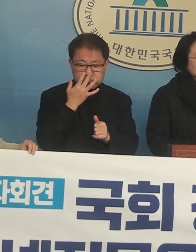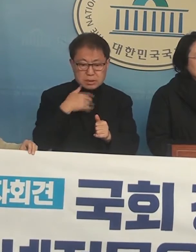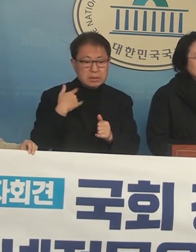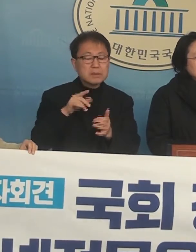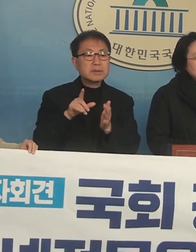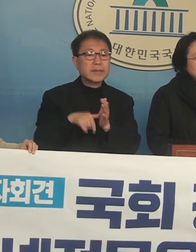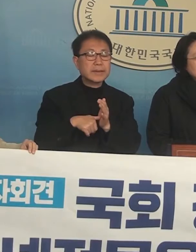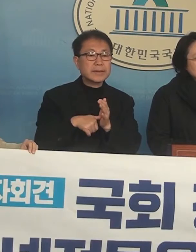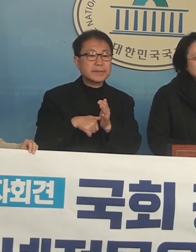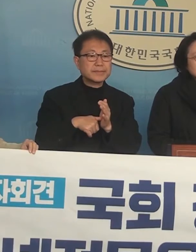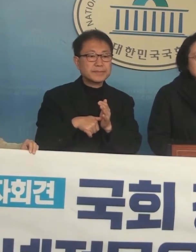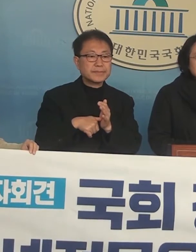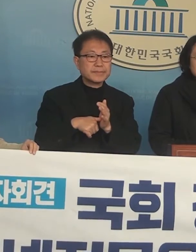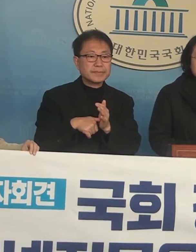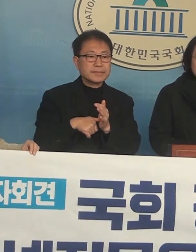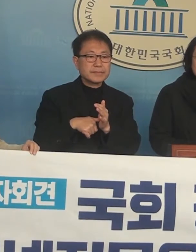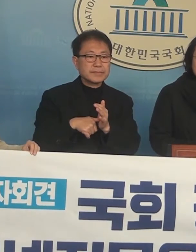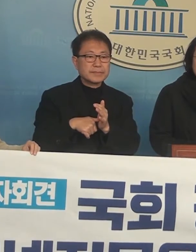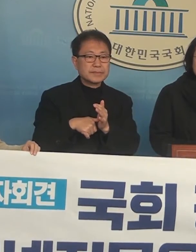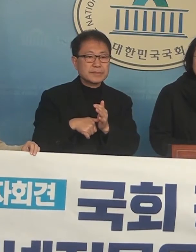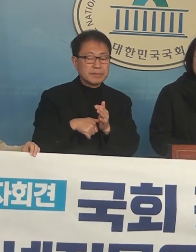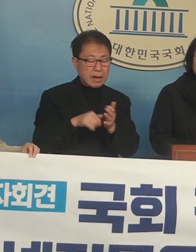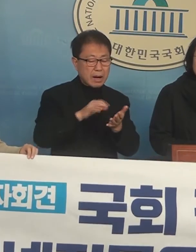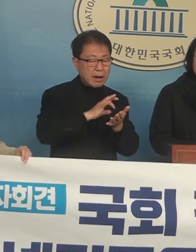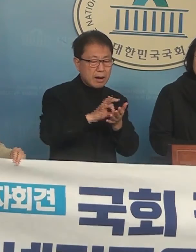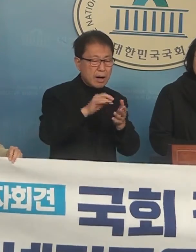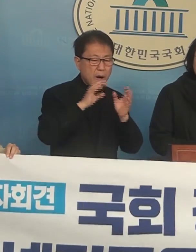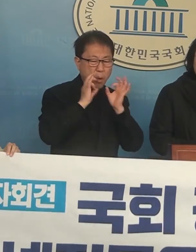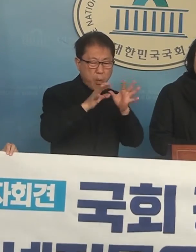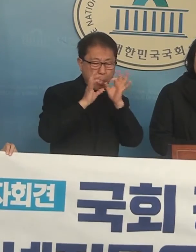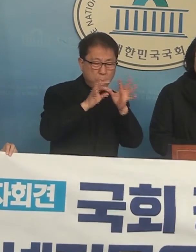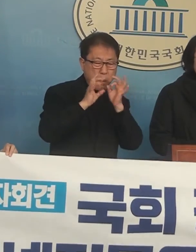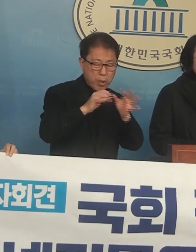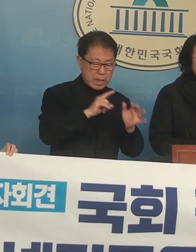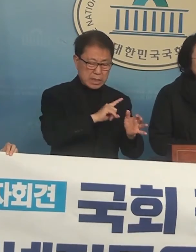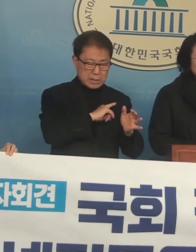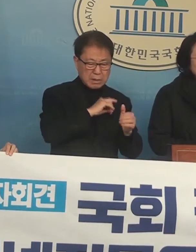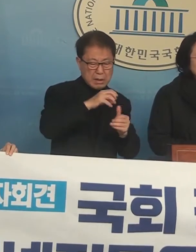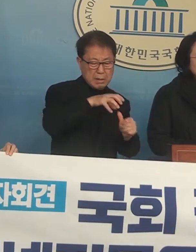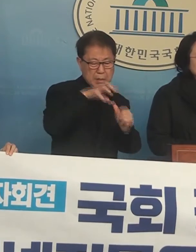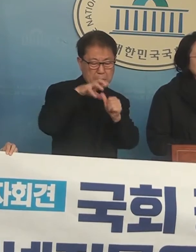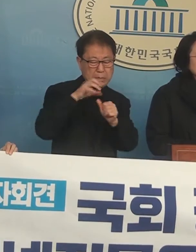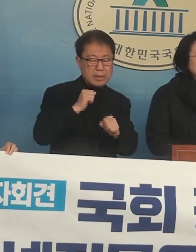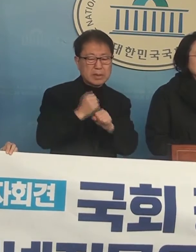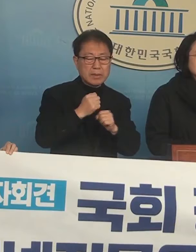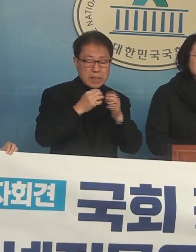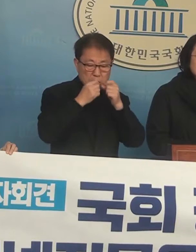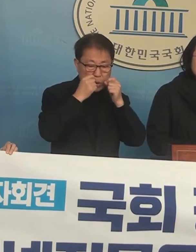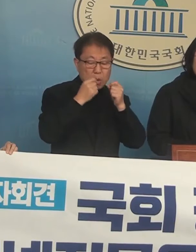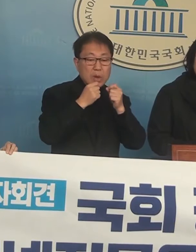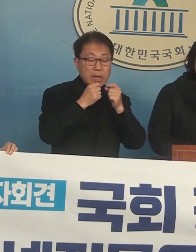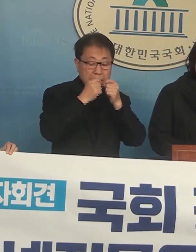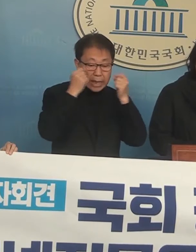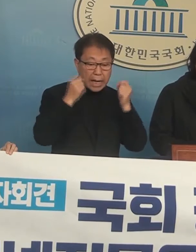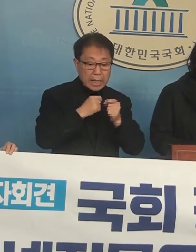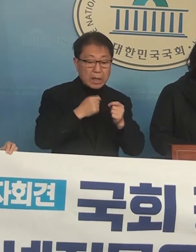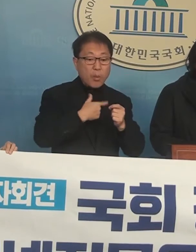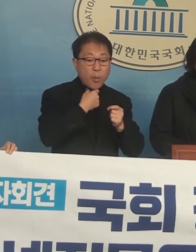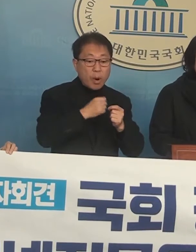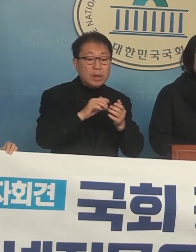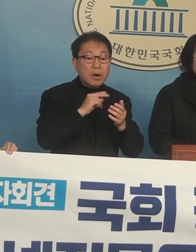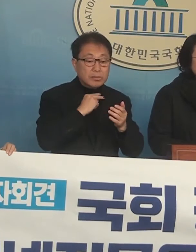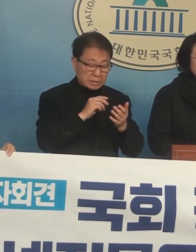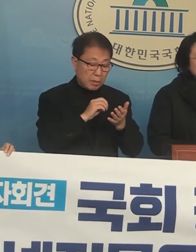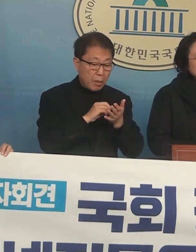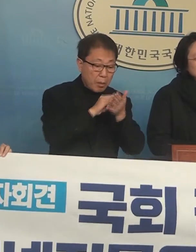못한 상황에서 엄청난 마케팅 공세를 당했어야 했습니다. 그 과정에서 소비자는 본인이 원하지 않는 서비스도 많이